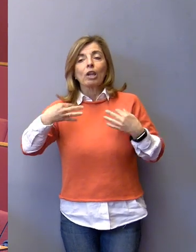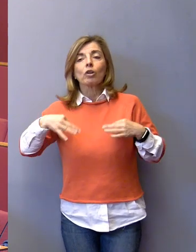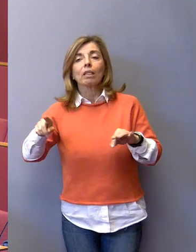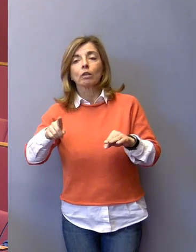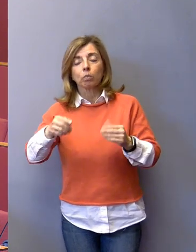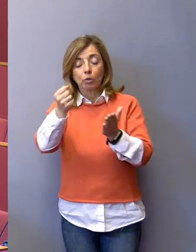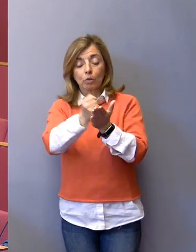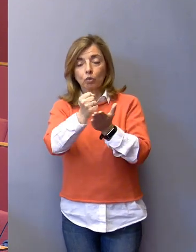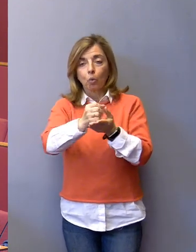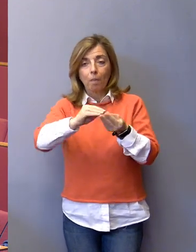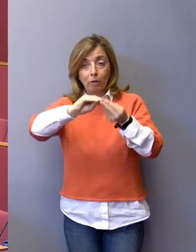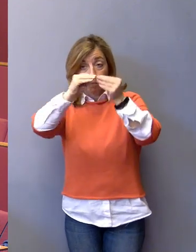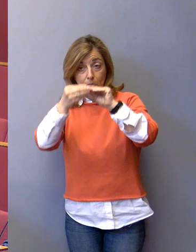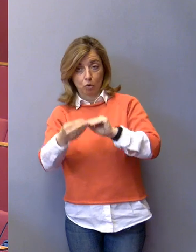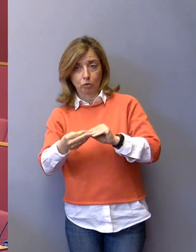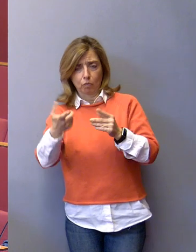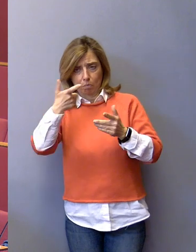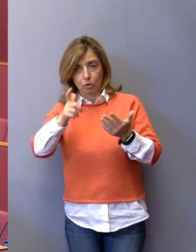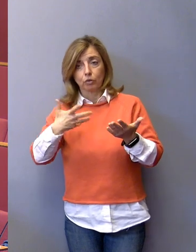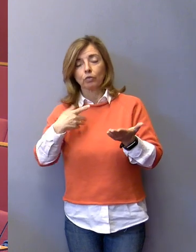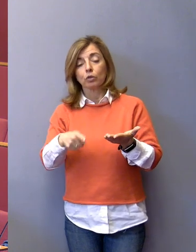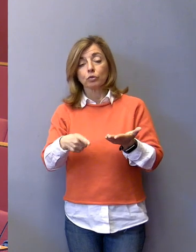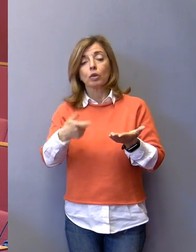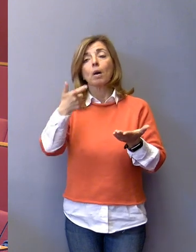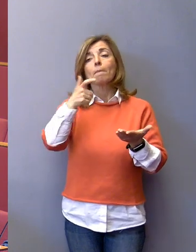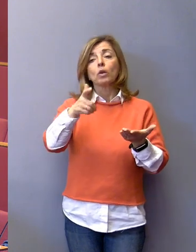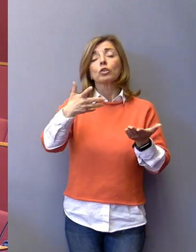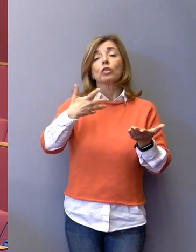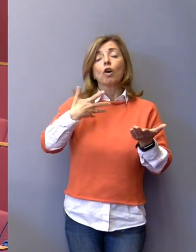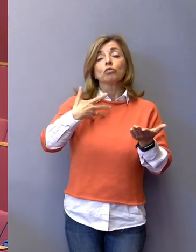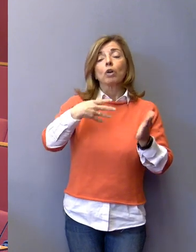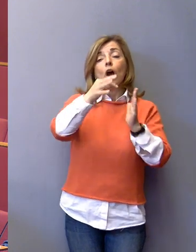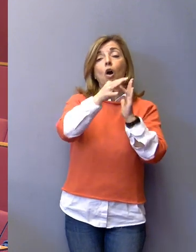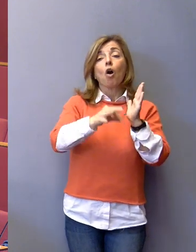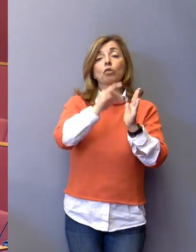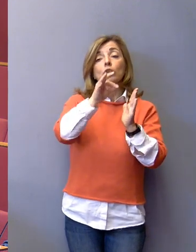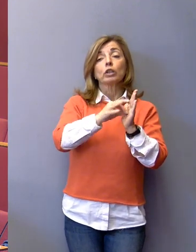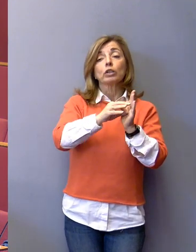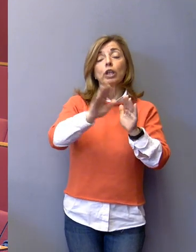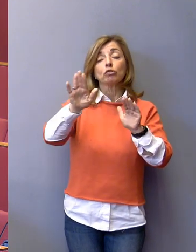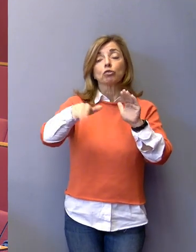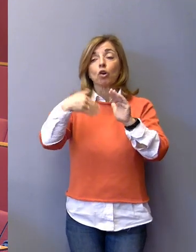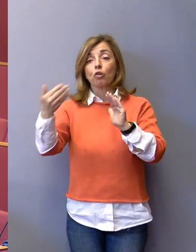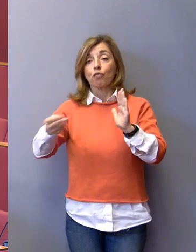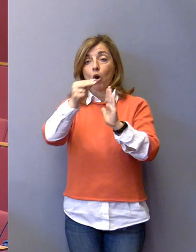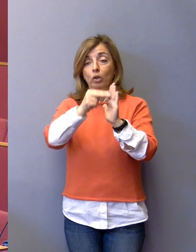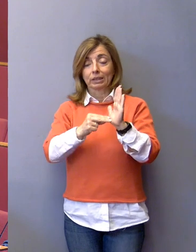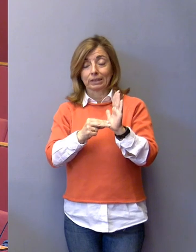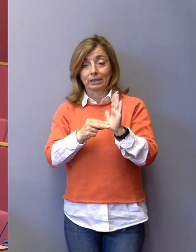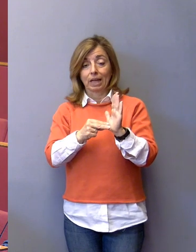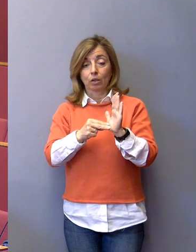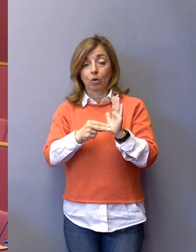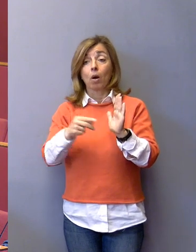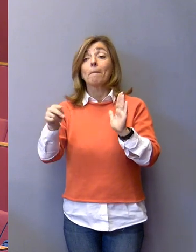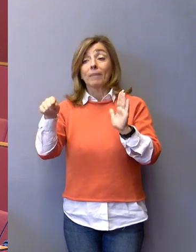che era L'esistenza stessa di un ordine diciamo fuori sacco Perché l'alternativa all'origine forse acqua e la richiesta di